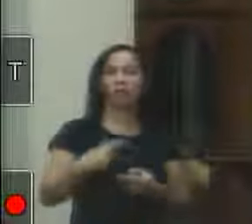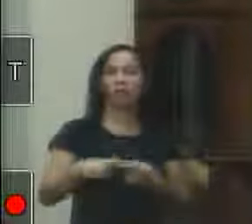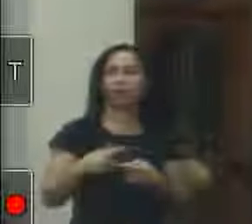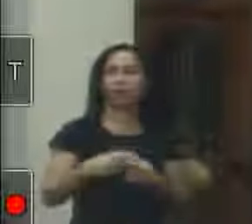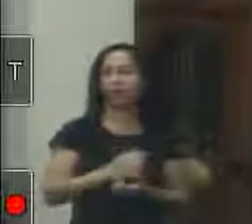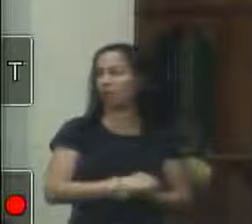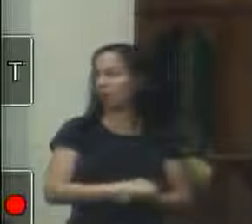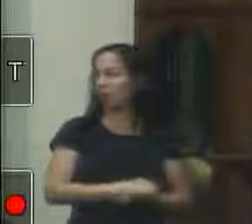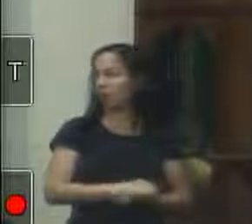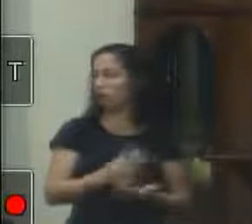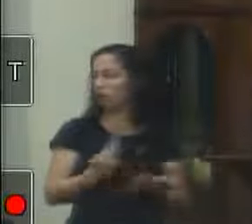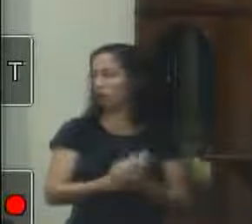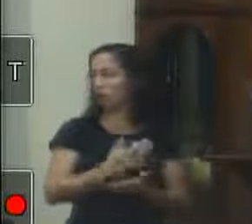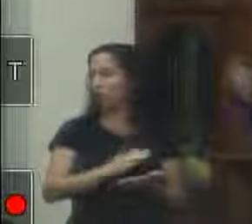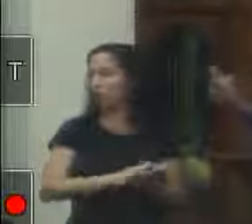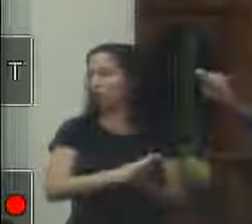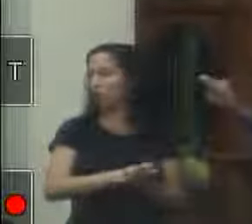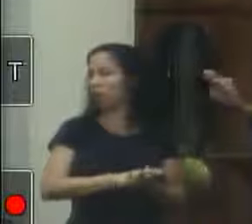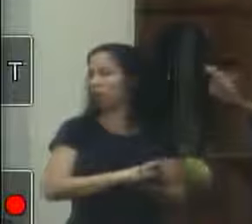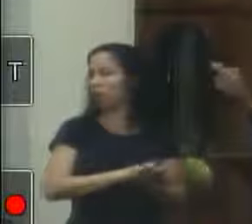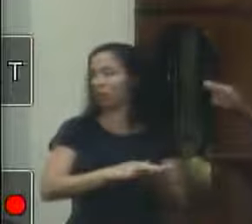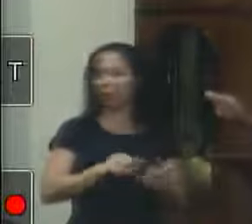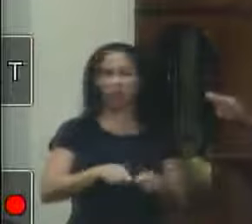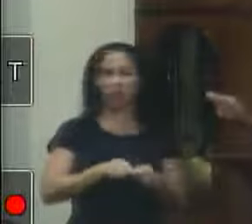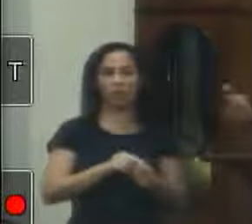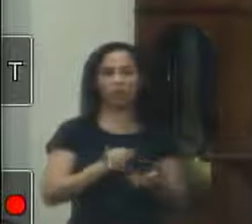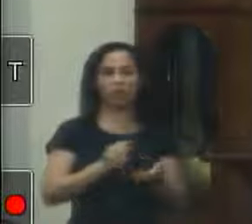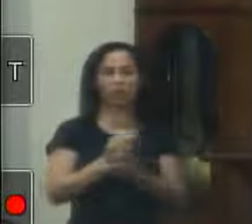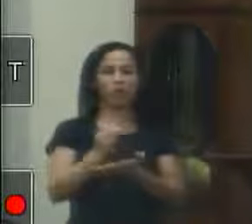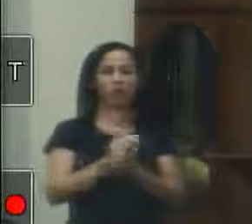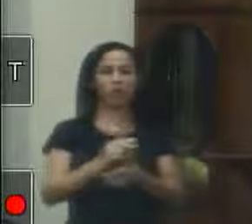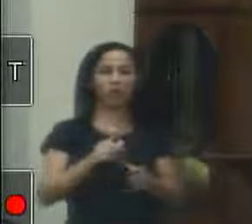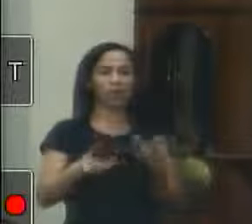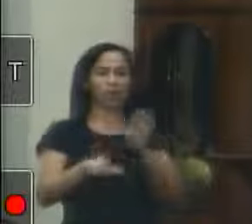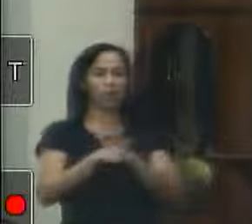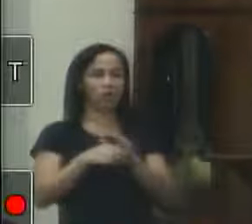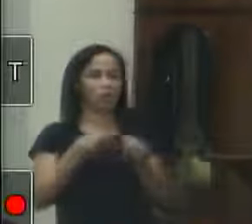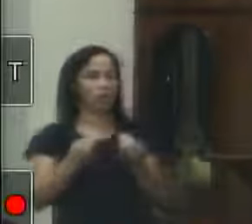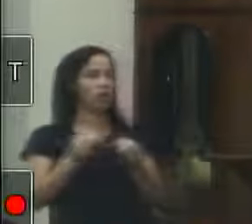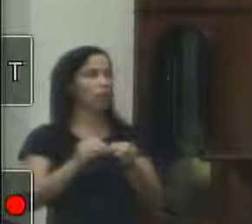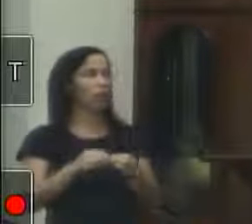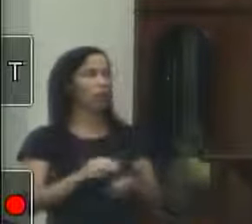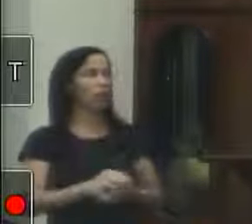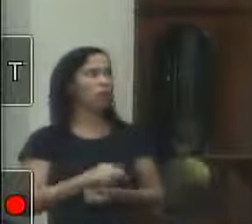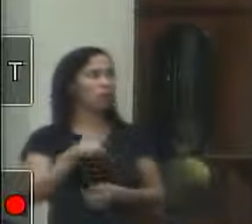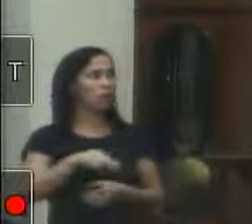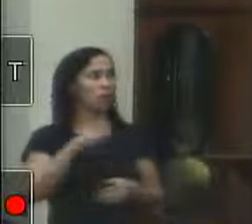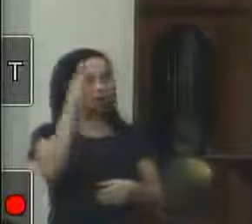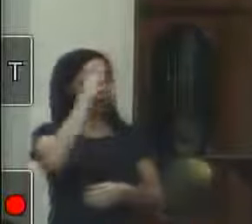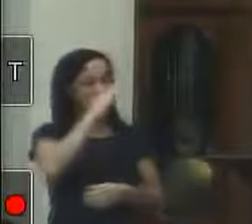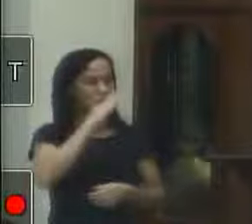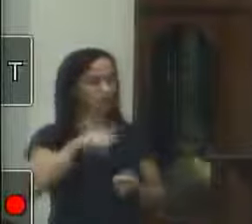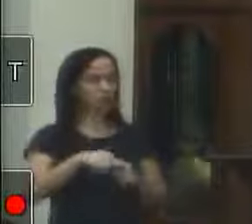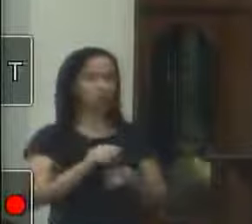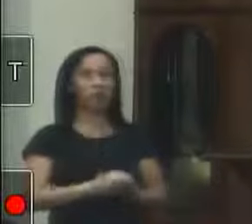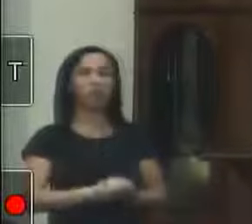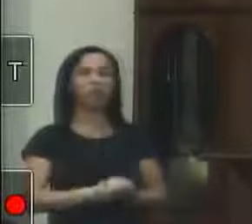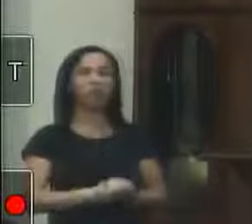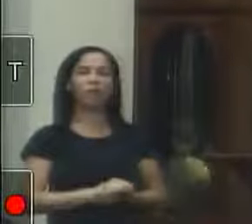vai acontecer nada, a gente vai ganhar mais do que o outro que está cumprindo a lei. Então, o castigado no Brasil hoje é quem cumpre a